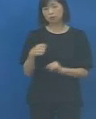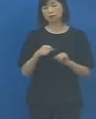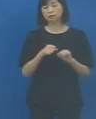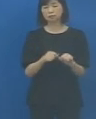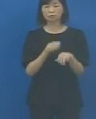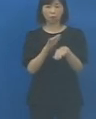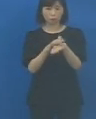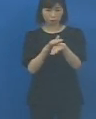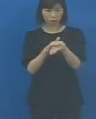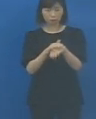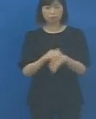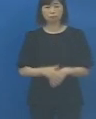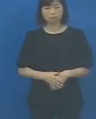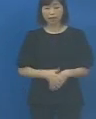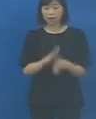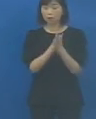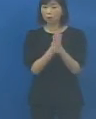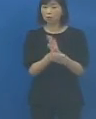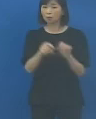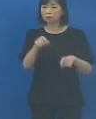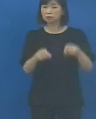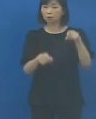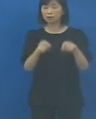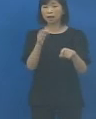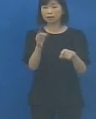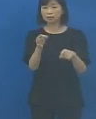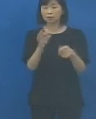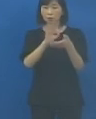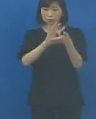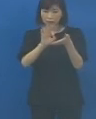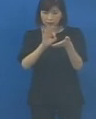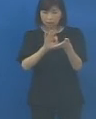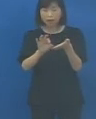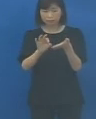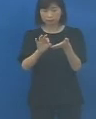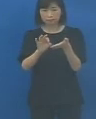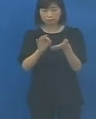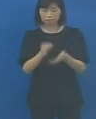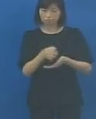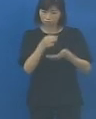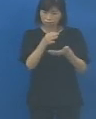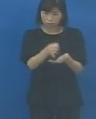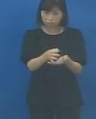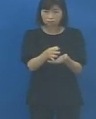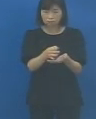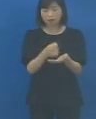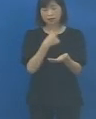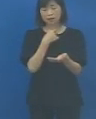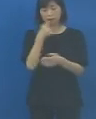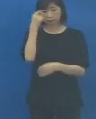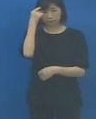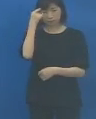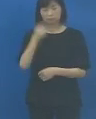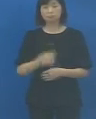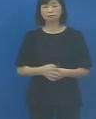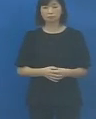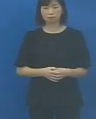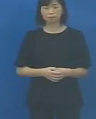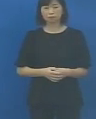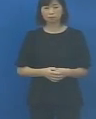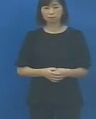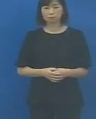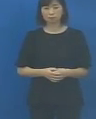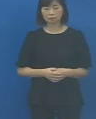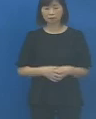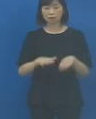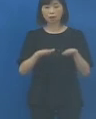き、県の調整費によりまして財源的に執行させていただきたいと思います。なお